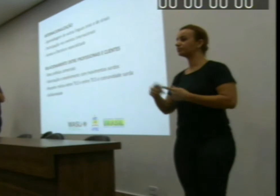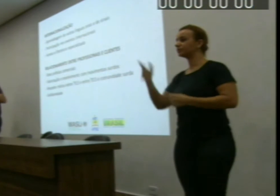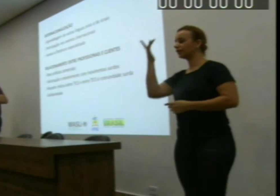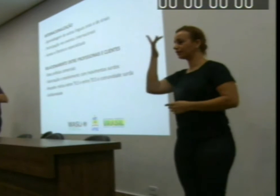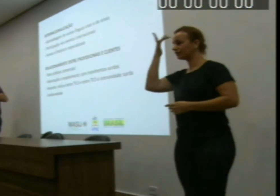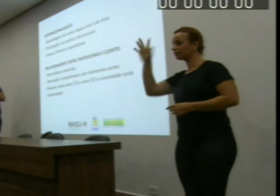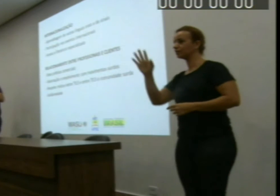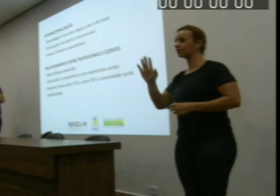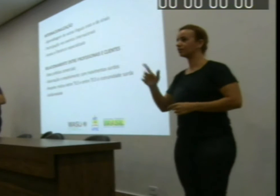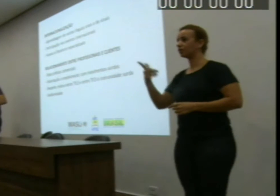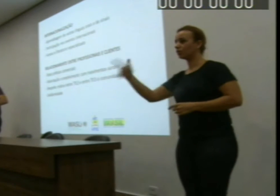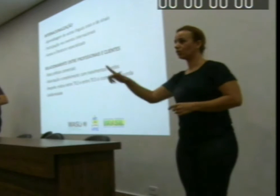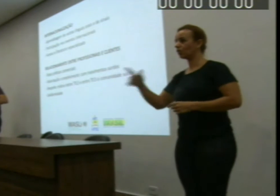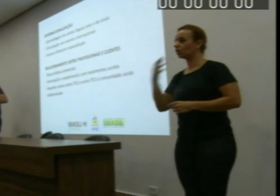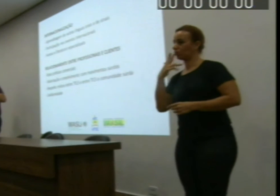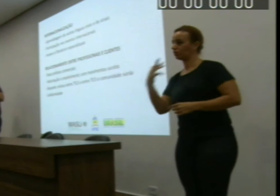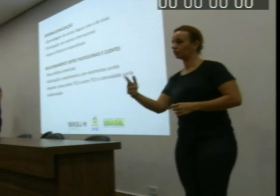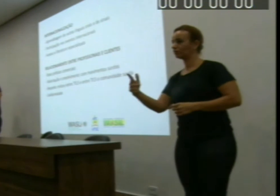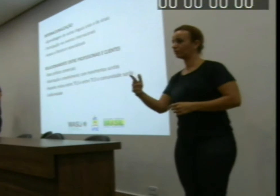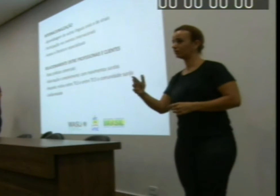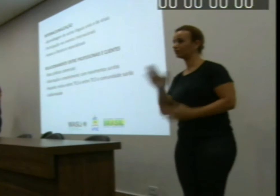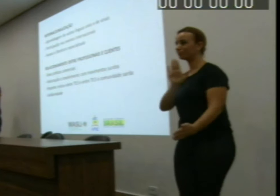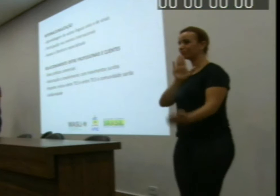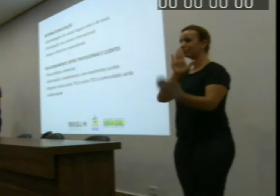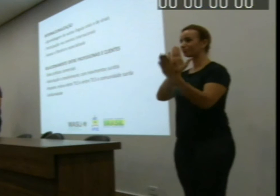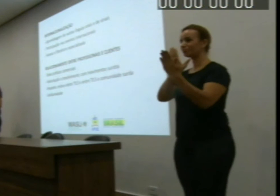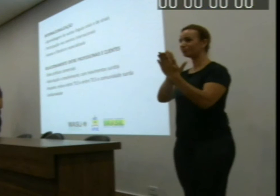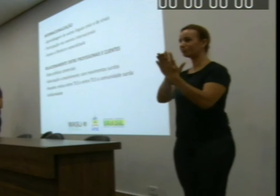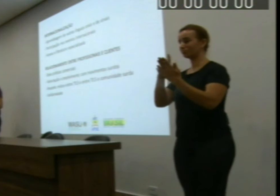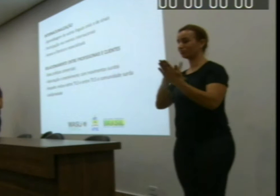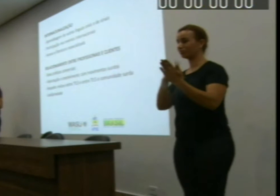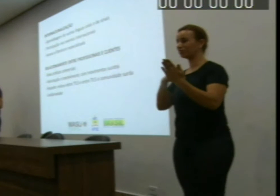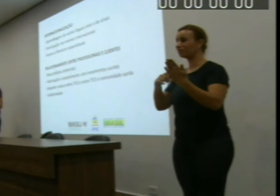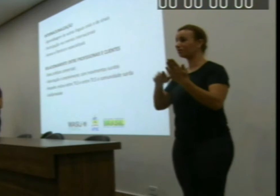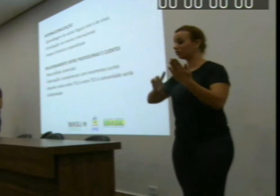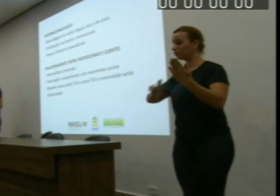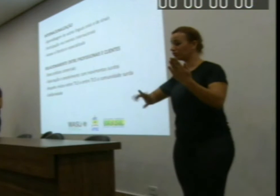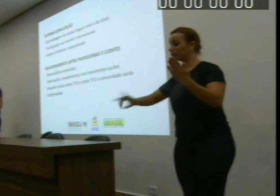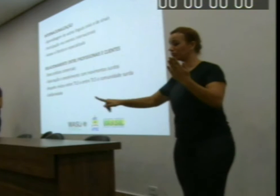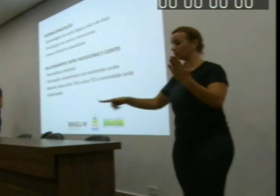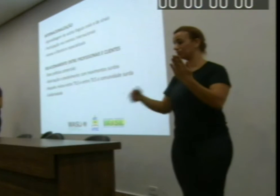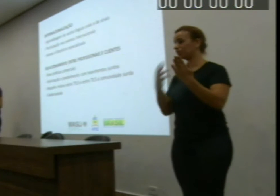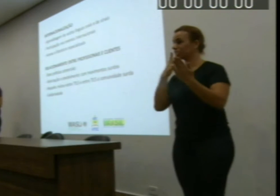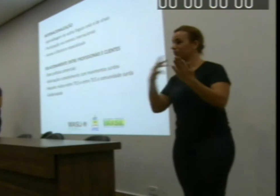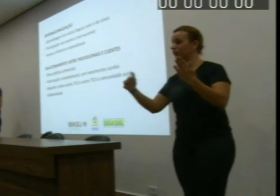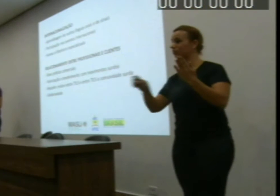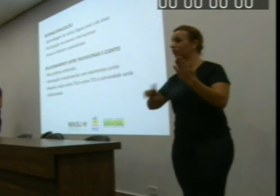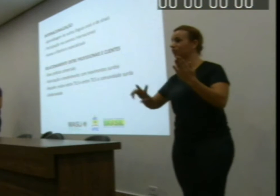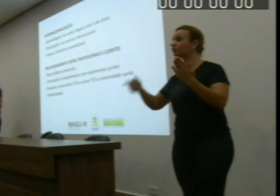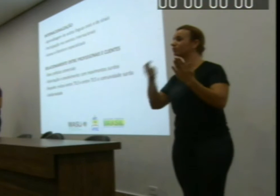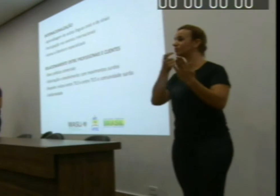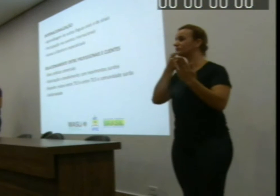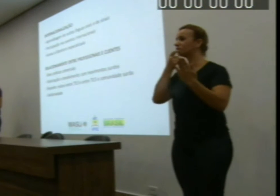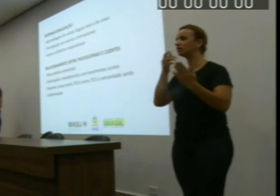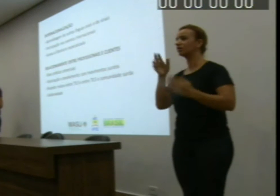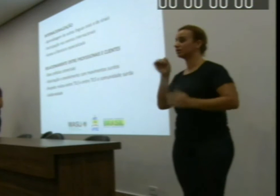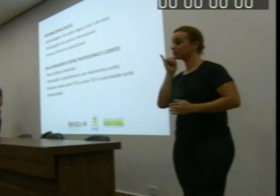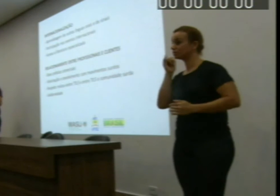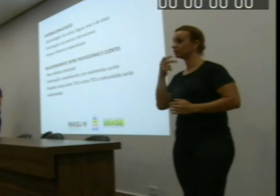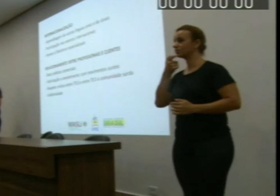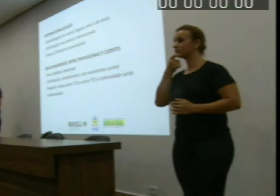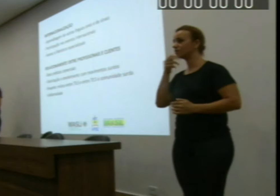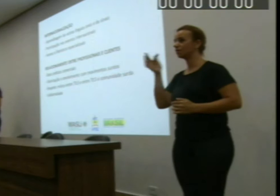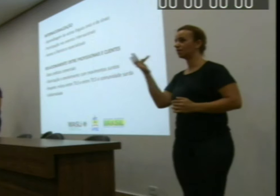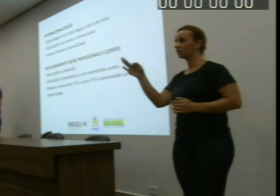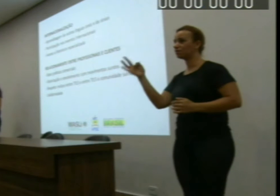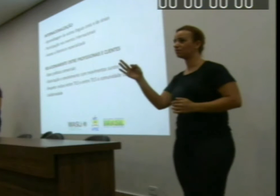materiais conteúdos que estão em em línguas língua estrangeira por por essa limitação né então a gente precisa